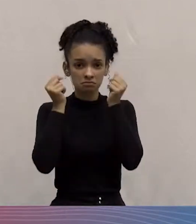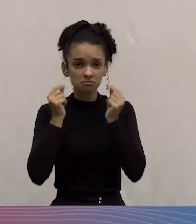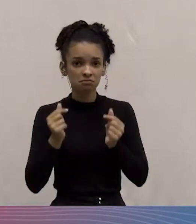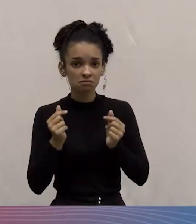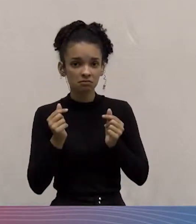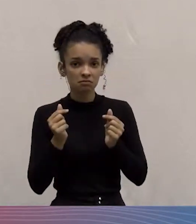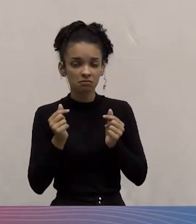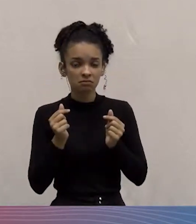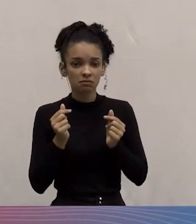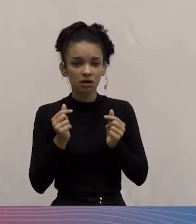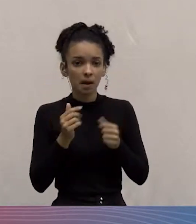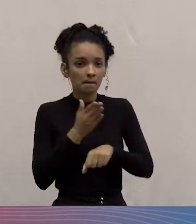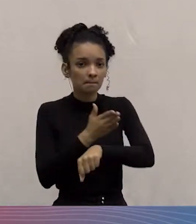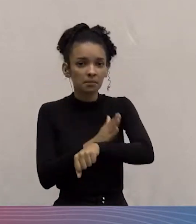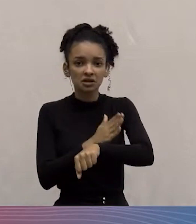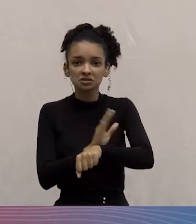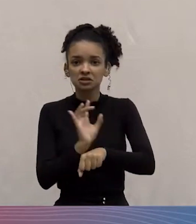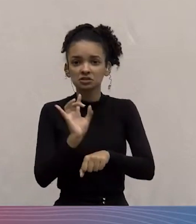como